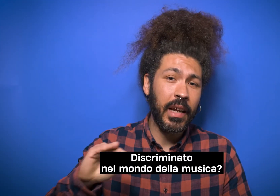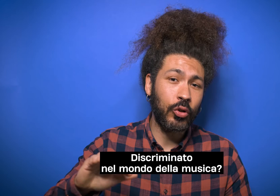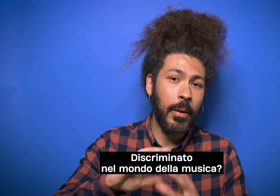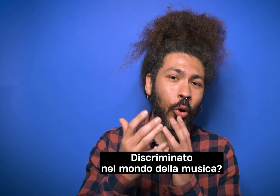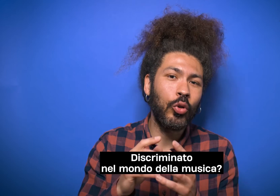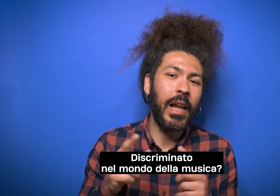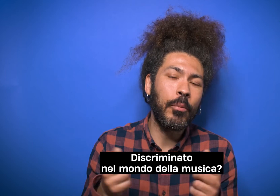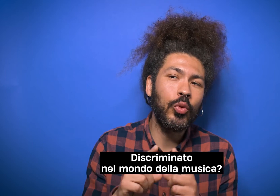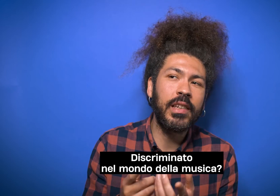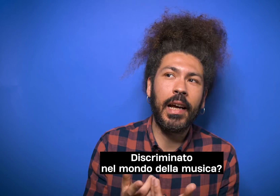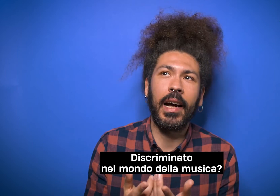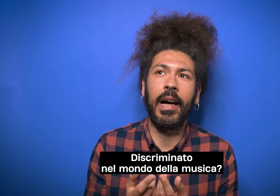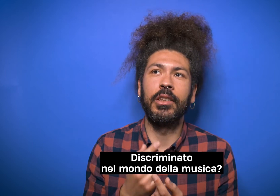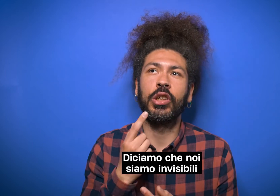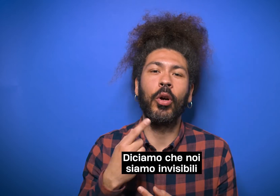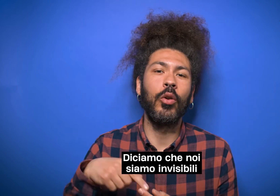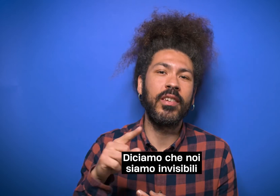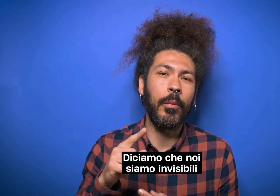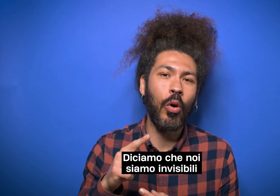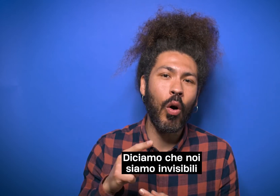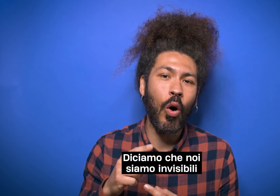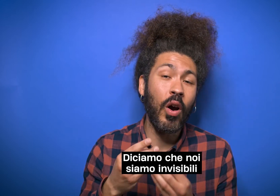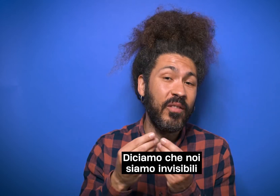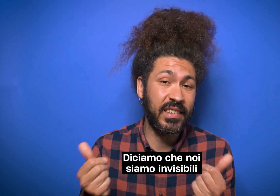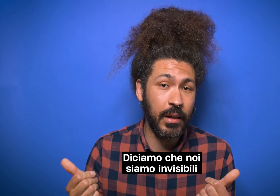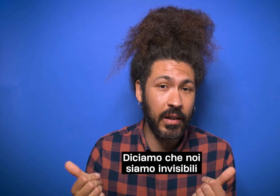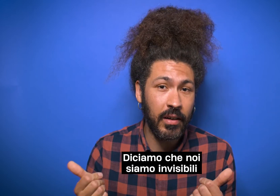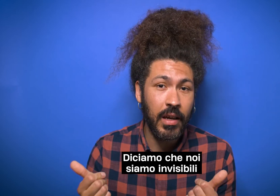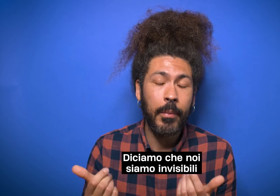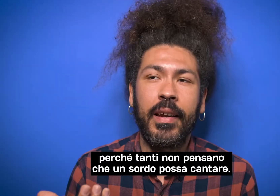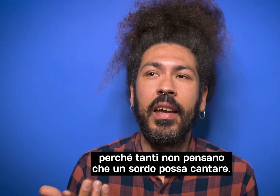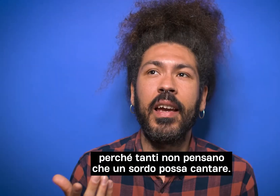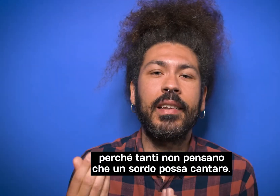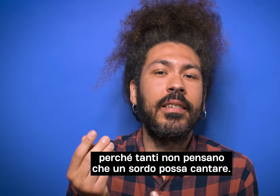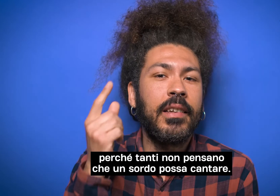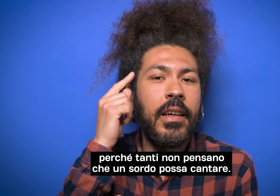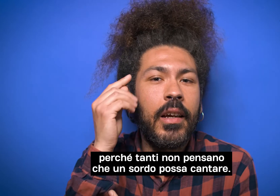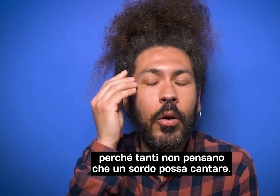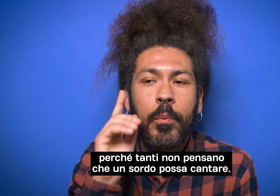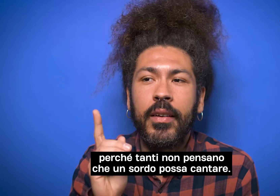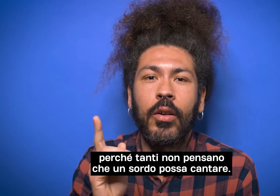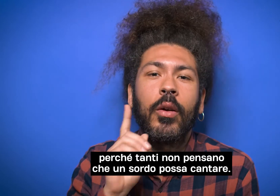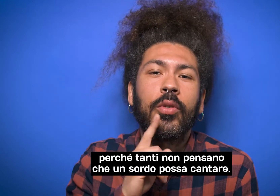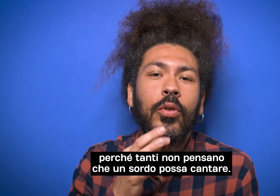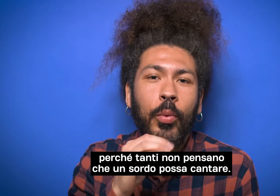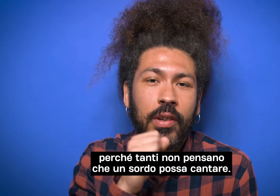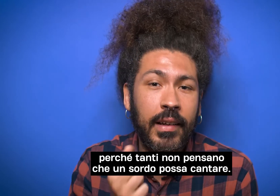Discriminato nel mondo della musica, diciamo che noi siamo invisibili, perché tanti non pensano che un sordo possa